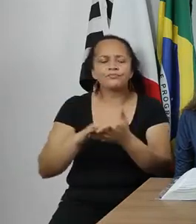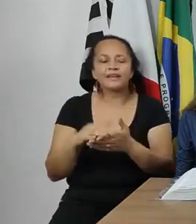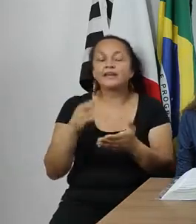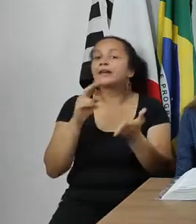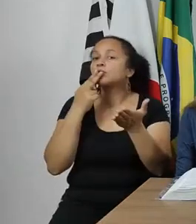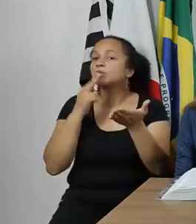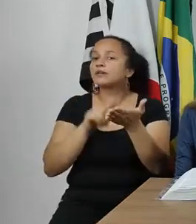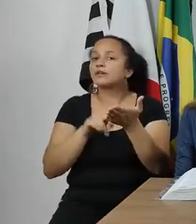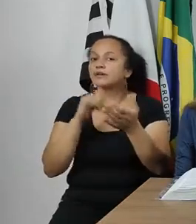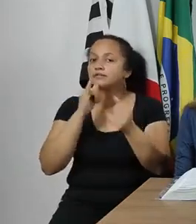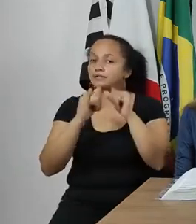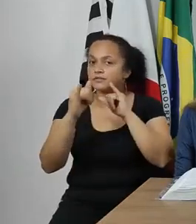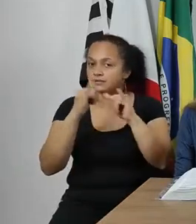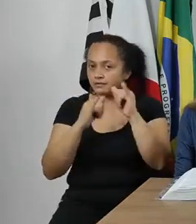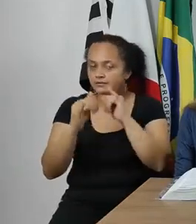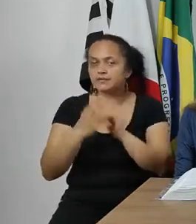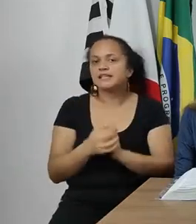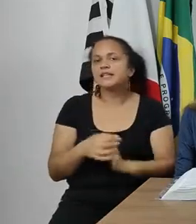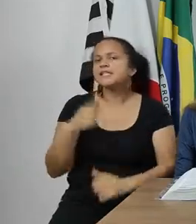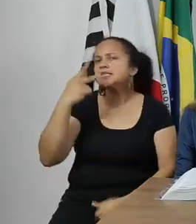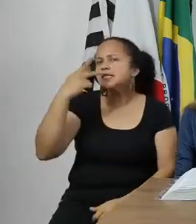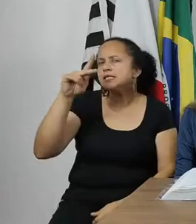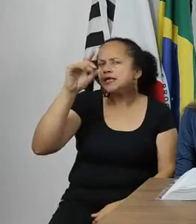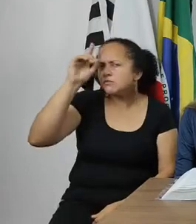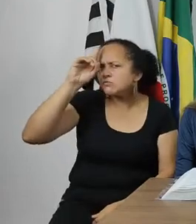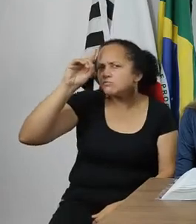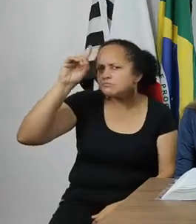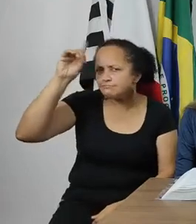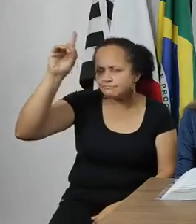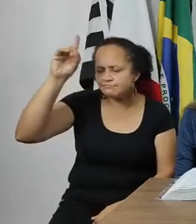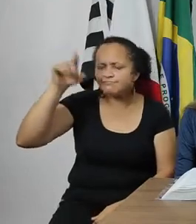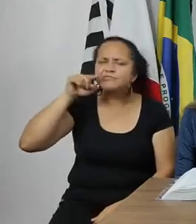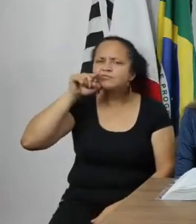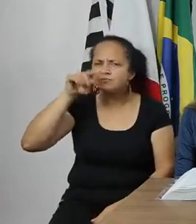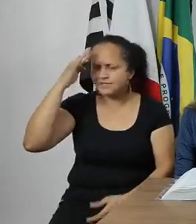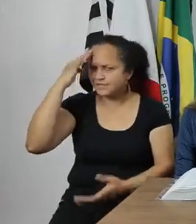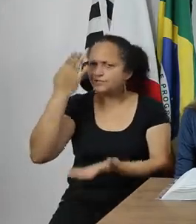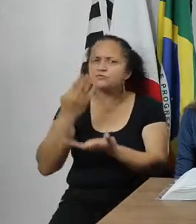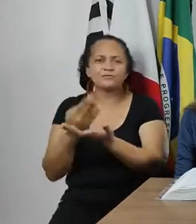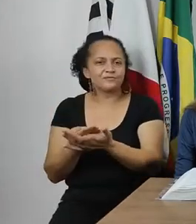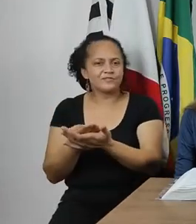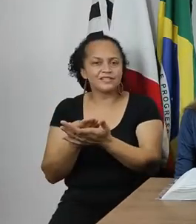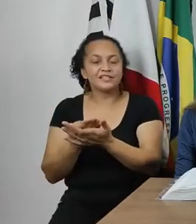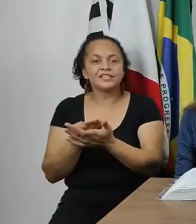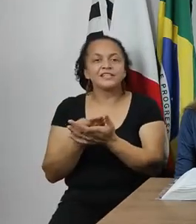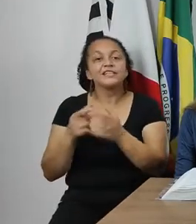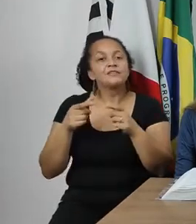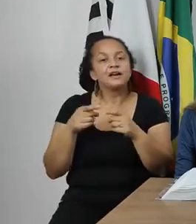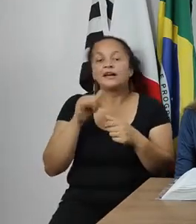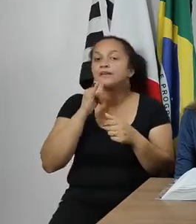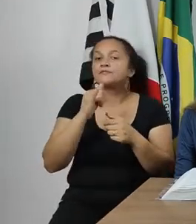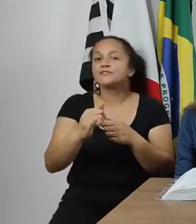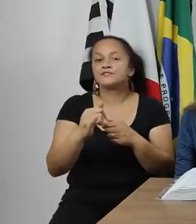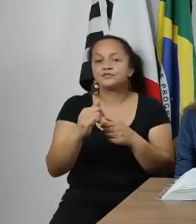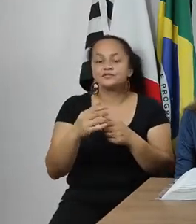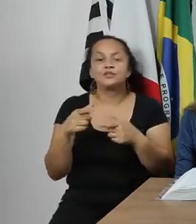assim: o seu Deus, em quem você confia, lhe disse que Jerusalém não vai cair